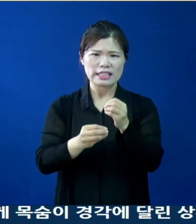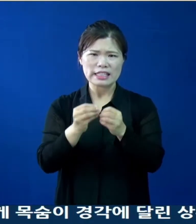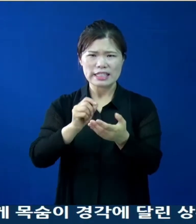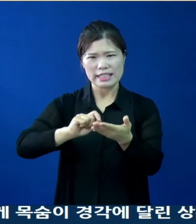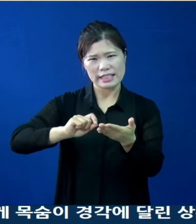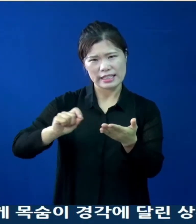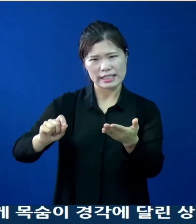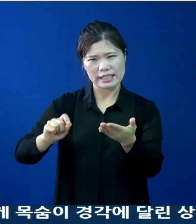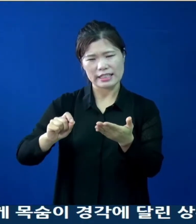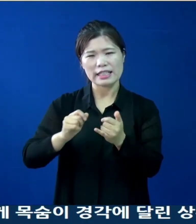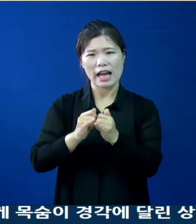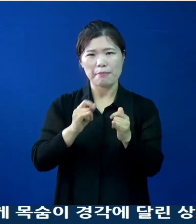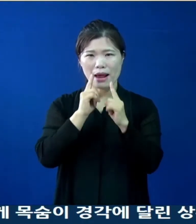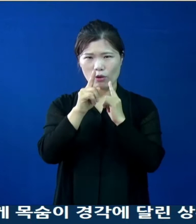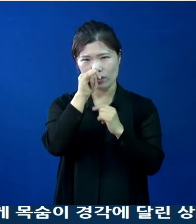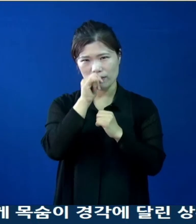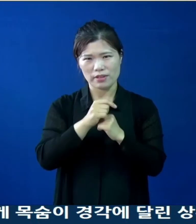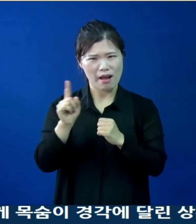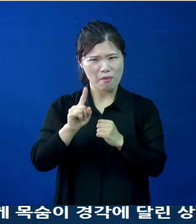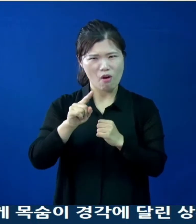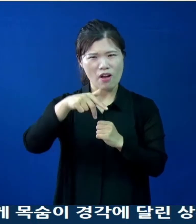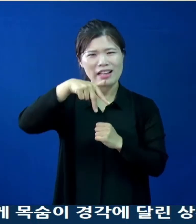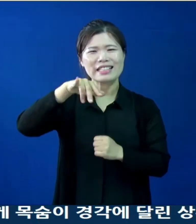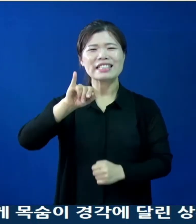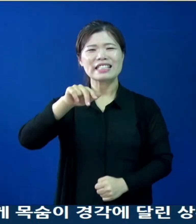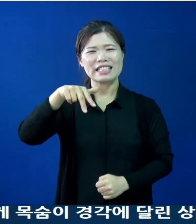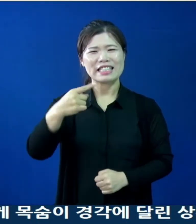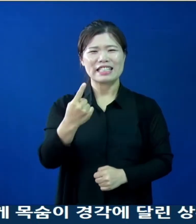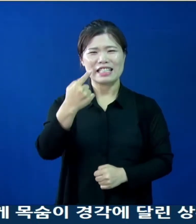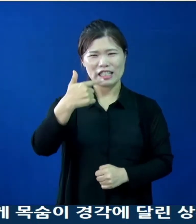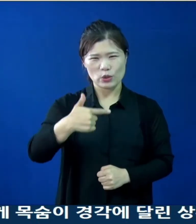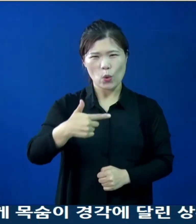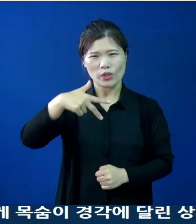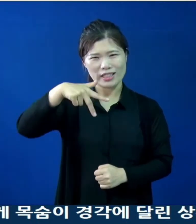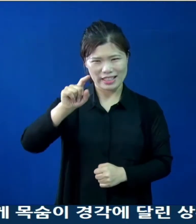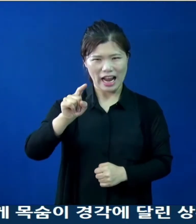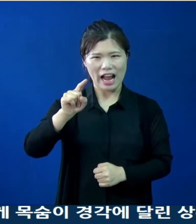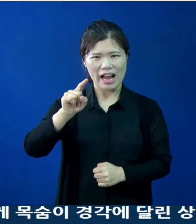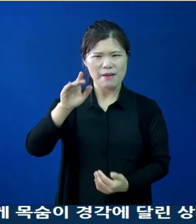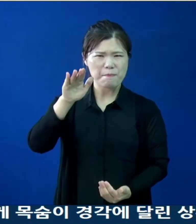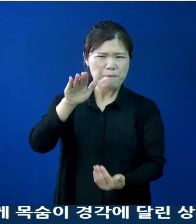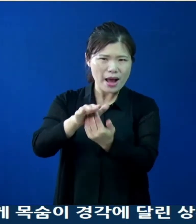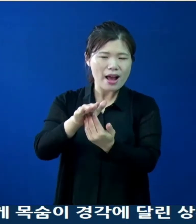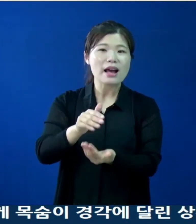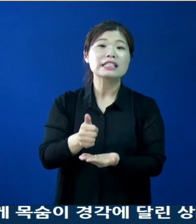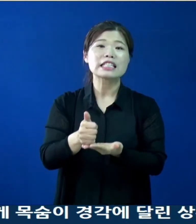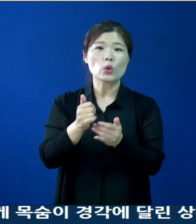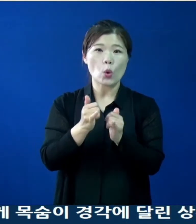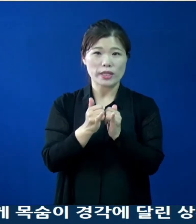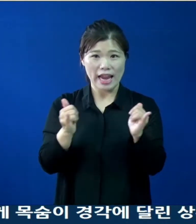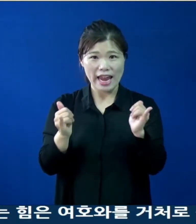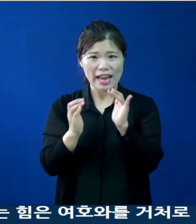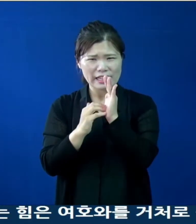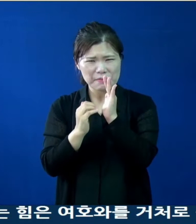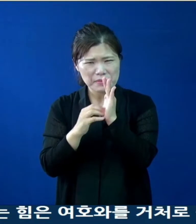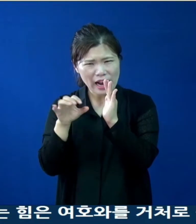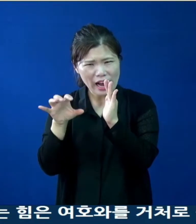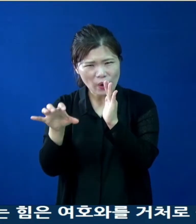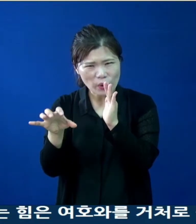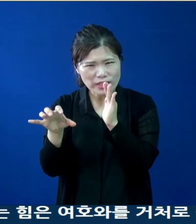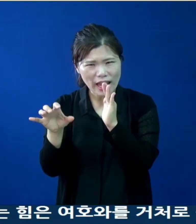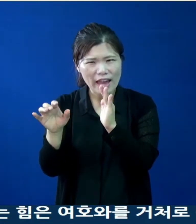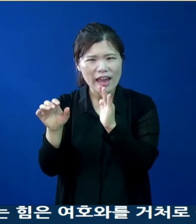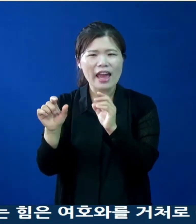멋지게 노래합니다. 지존자의 은밀한 곳에 거주하는 자. 오늘 우리가 이 축복을 좀